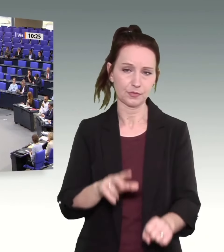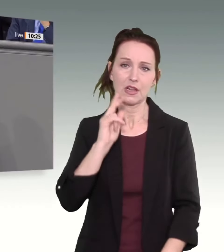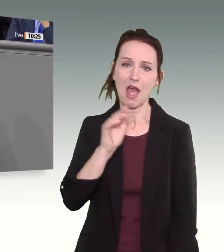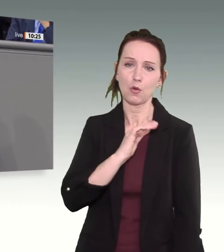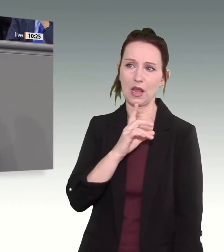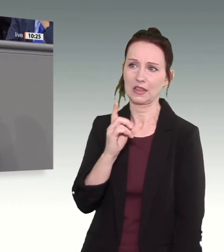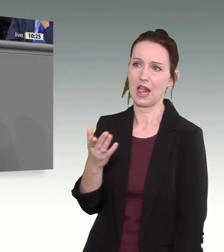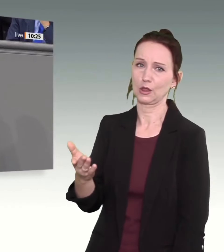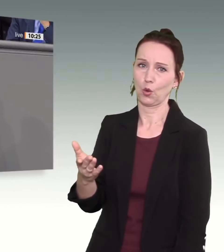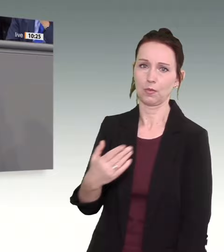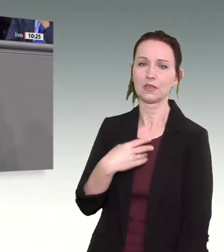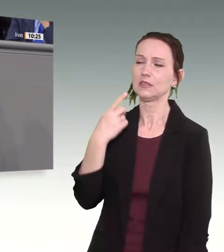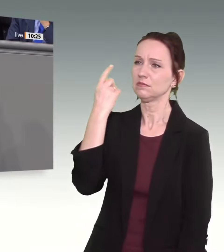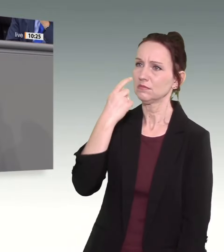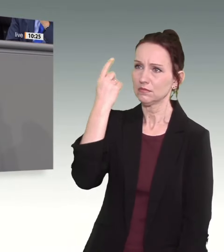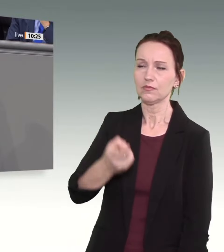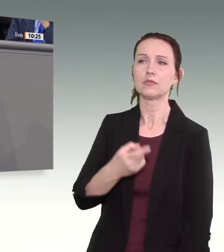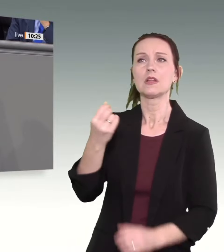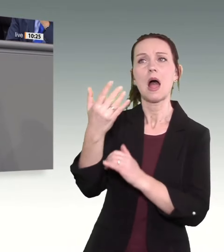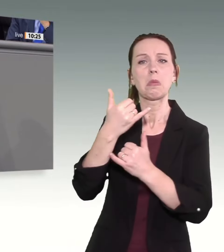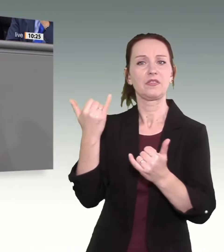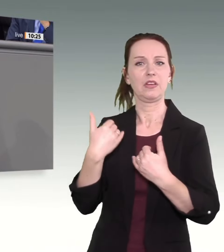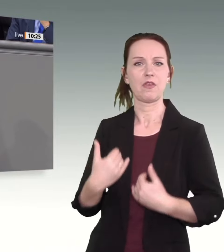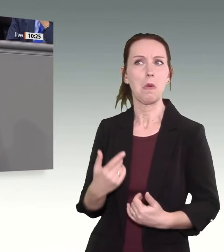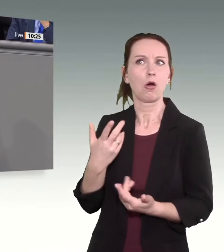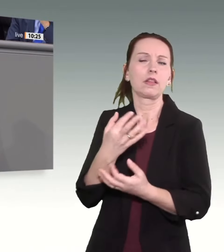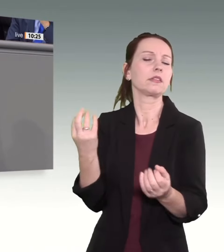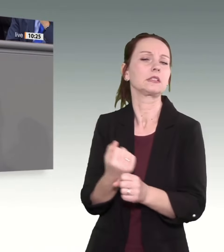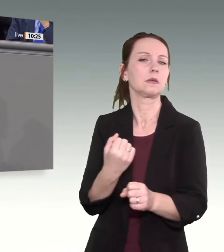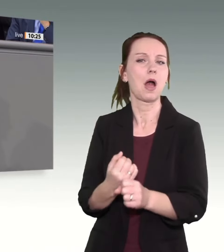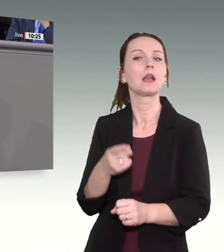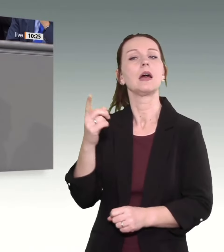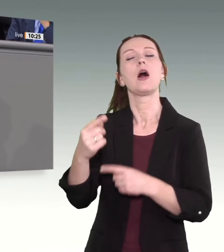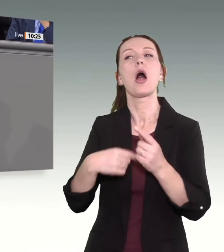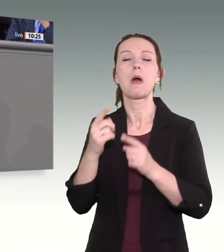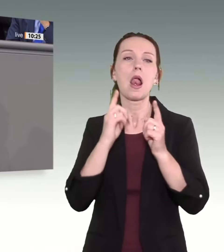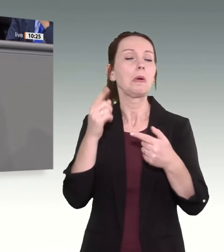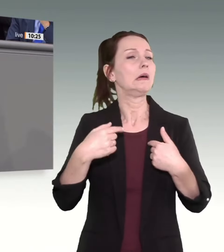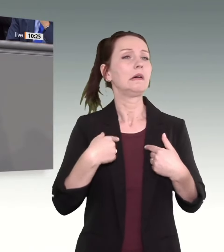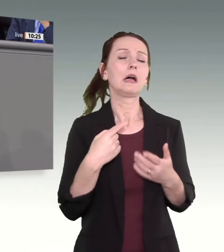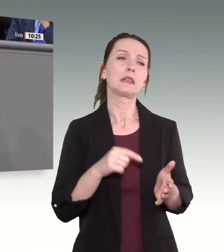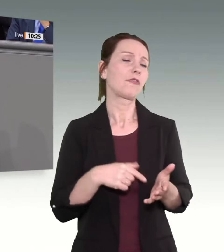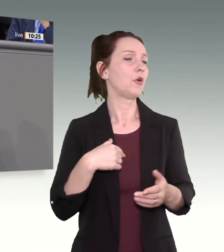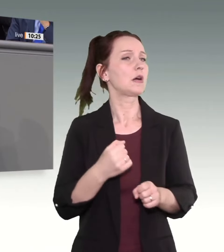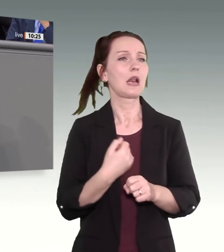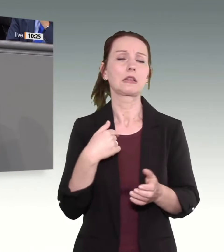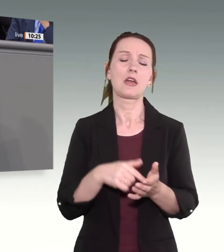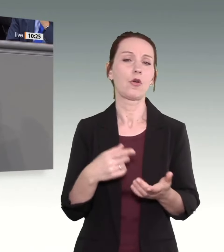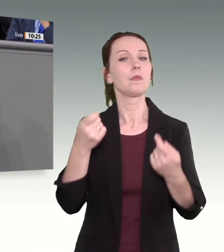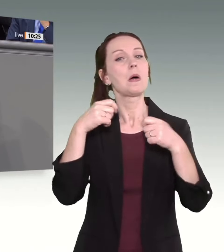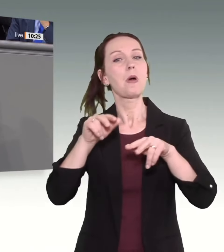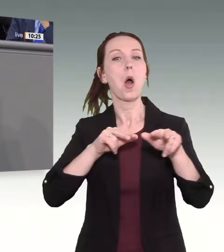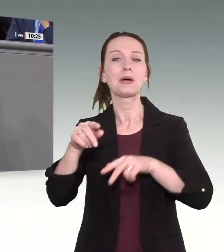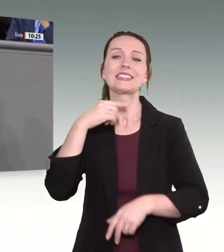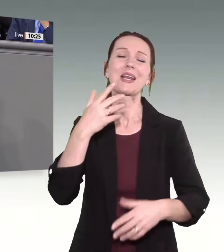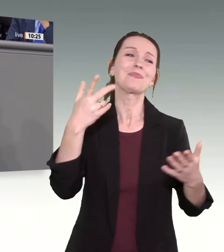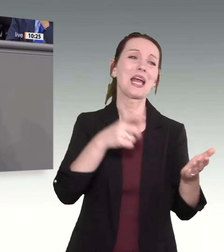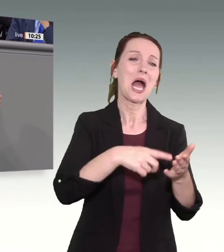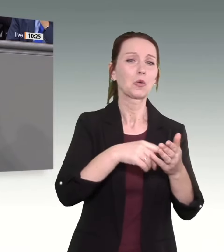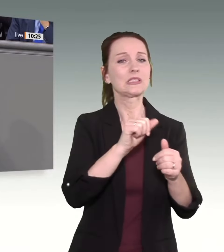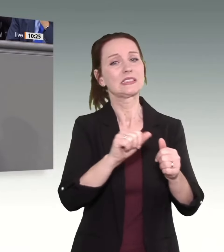sehr, wie die Ampel hier agiert oder besser nicht agiert. Sie tun ja immer so, als ob Sie eigentlich gar nichts dafür können. Die Bauministerin sagt immer, das sind alles die Zinsen, die